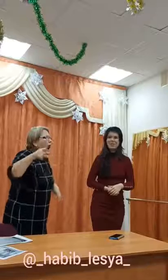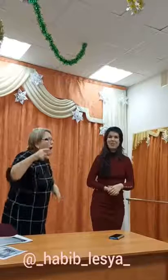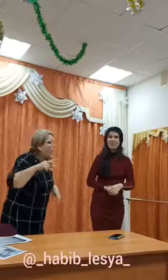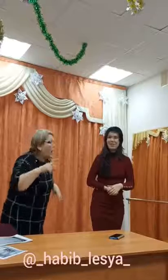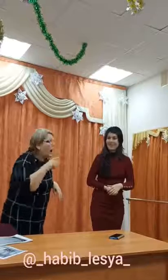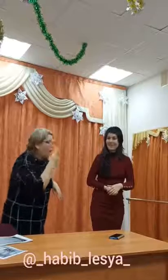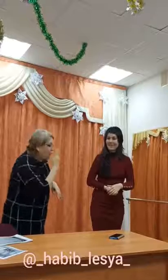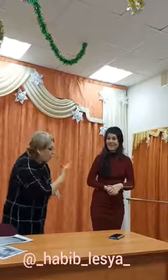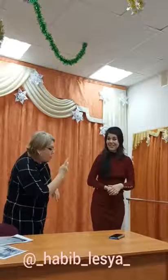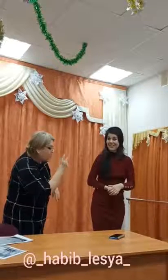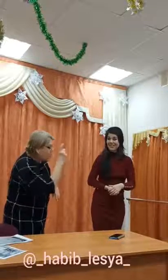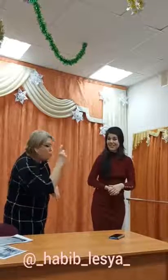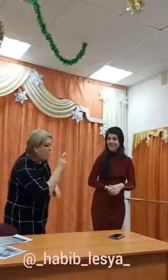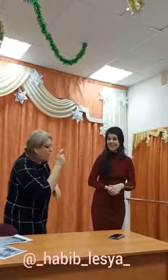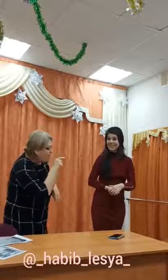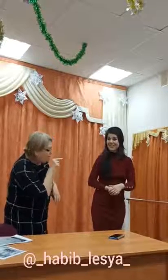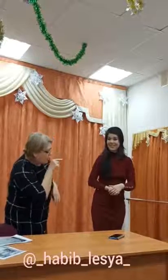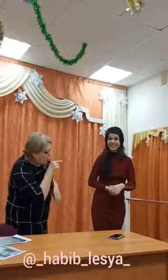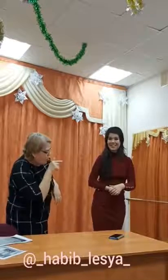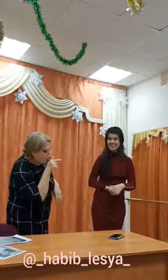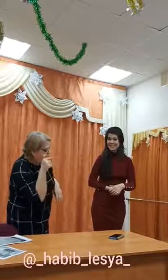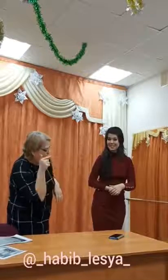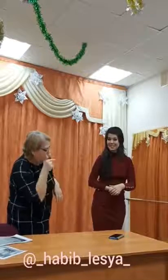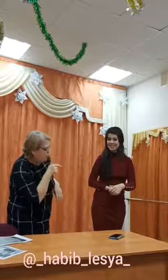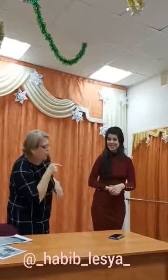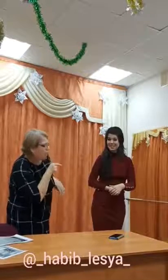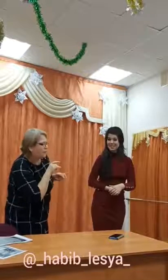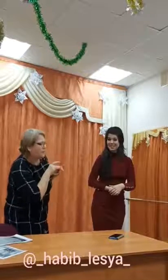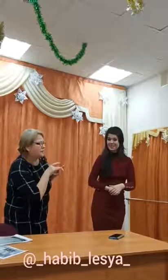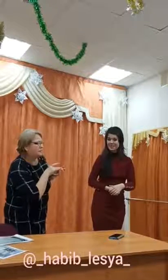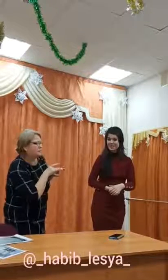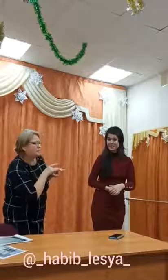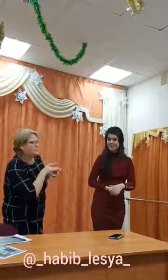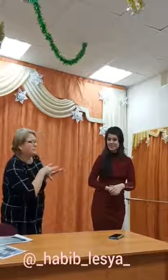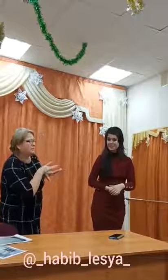Она видит человек круглый.